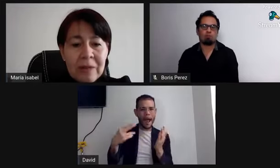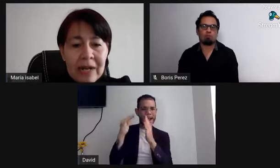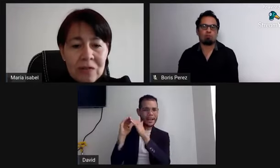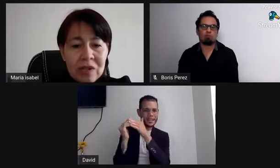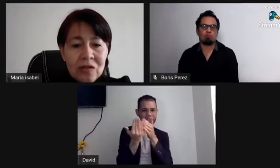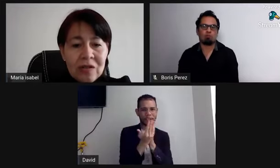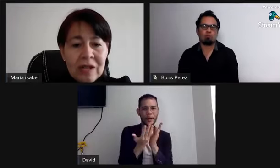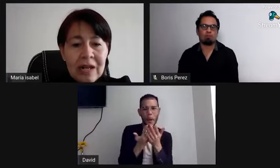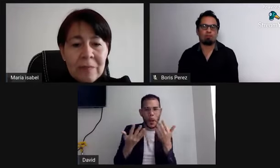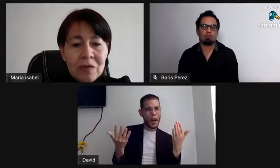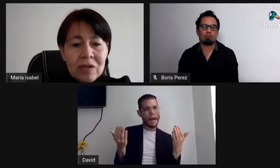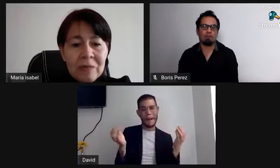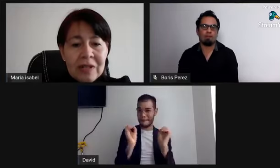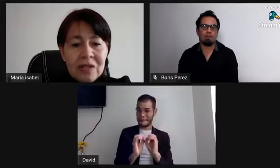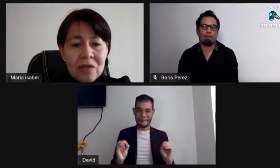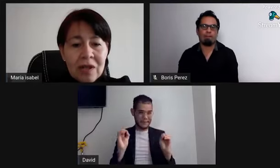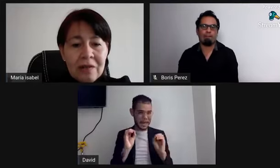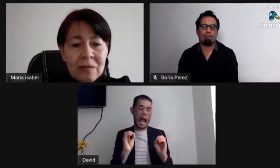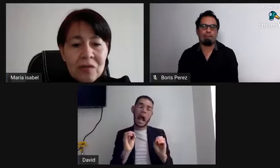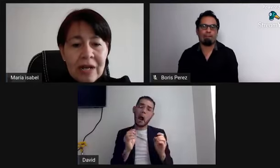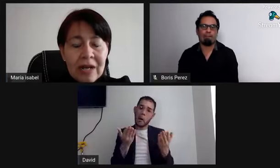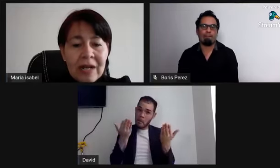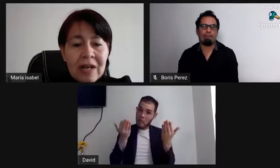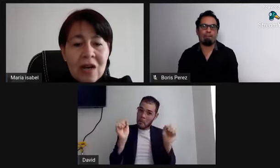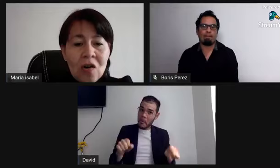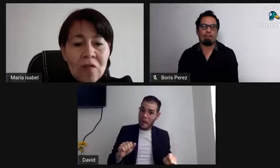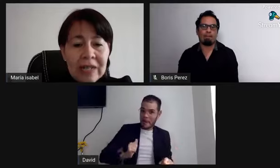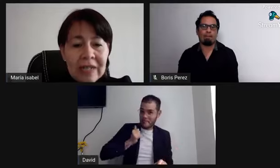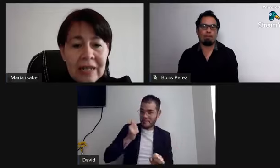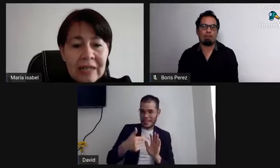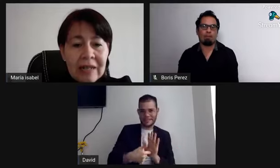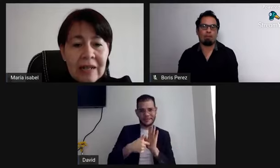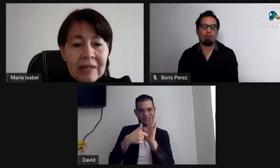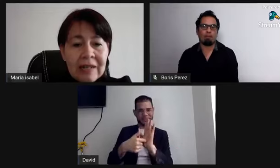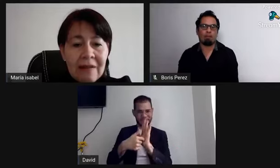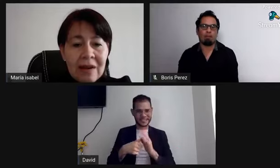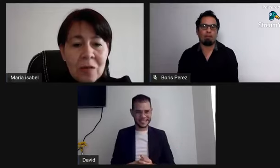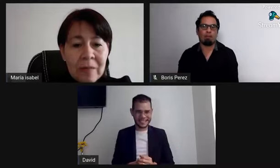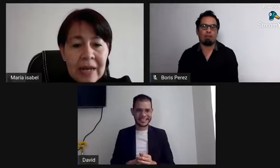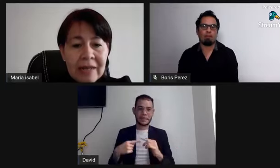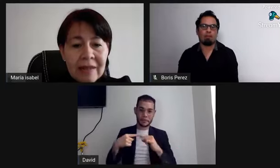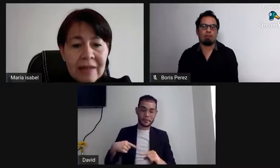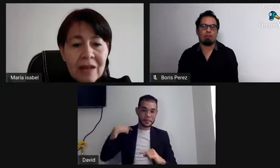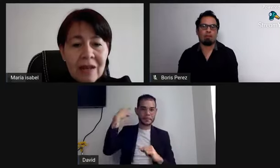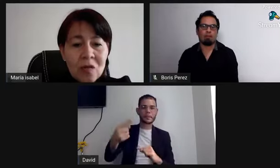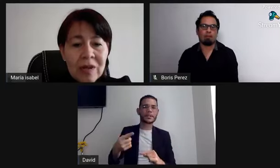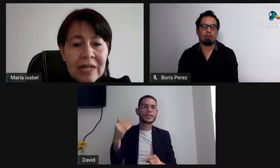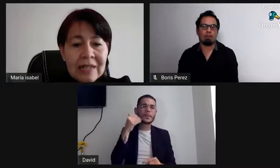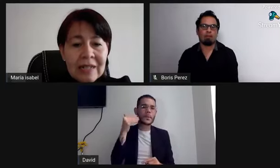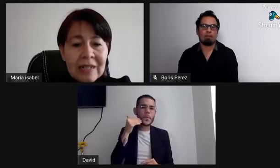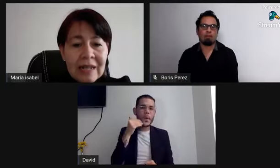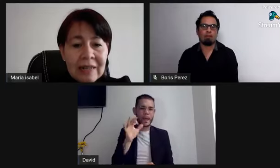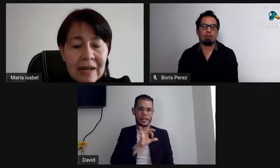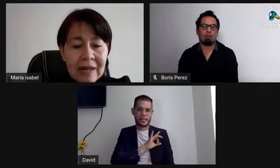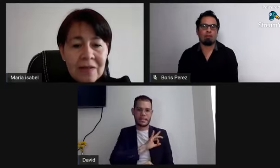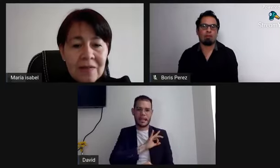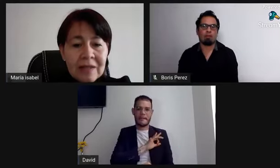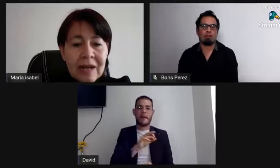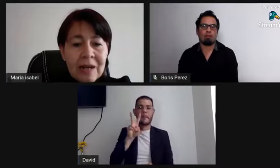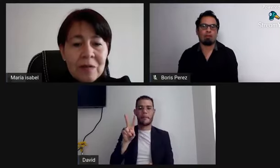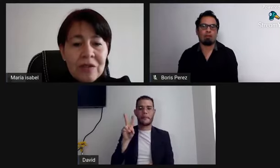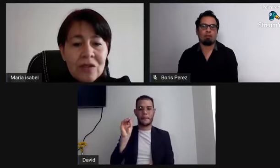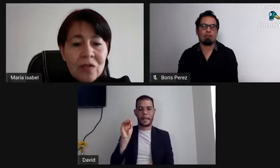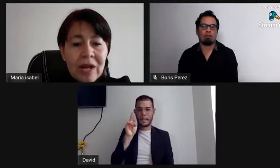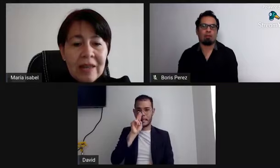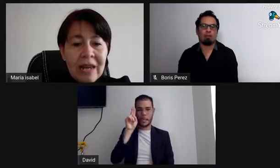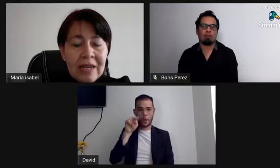los esperamos. Entonces la próxima sesión que vamos a ofrecer es el sábado 20 de junio a las 3 de la tarde, va a